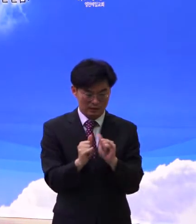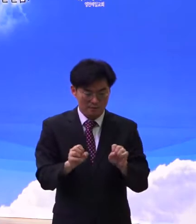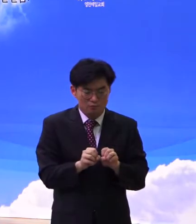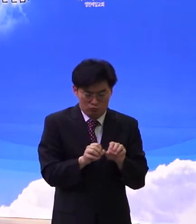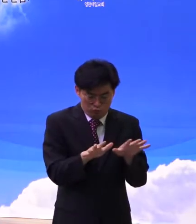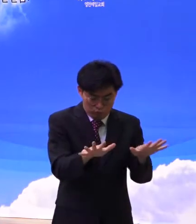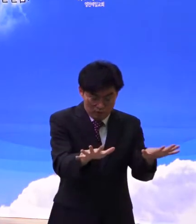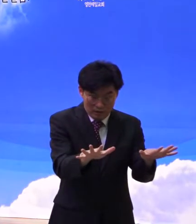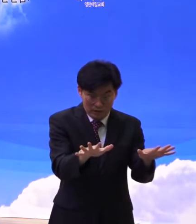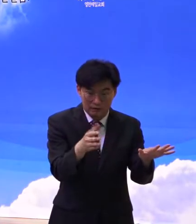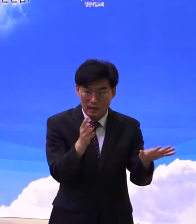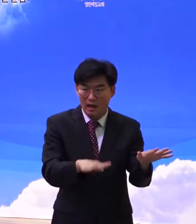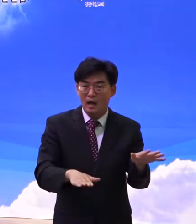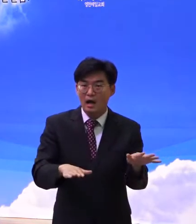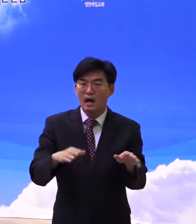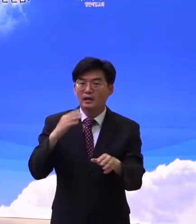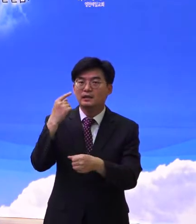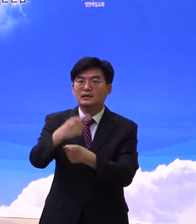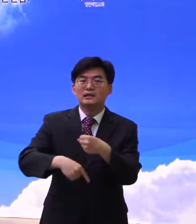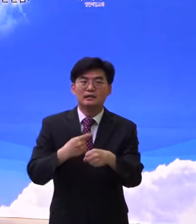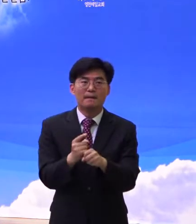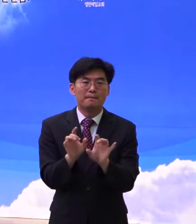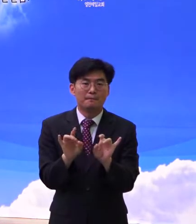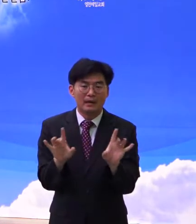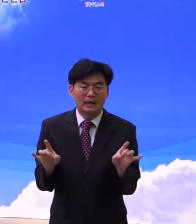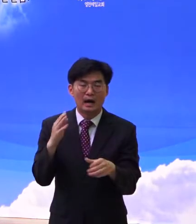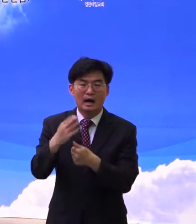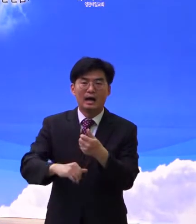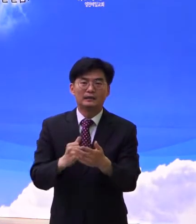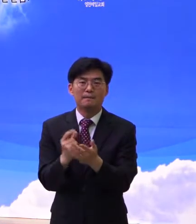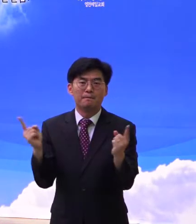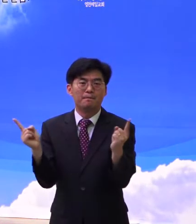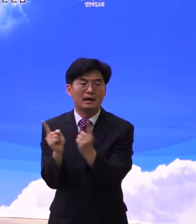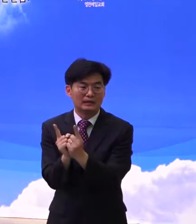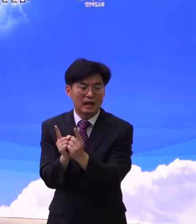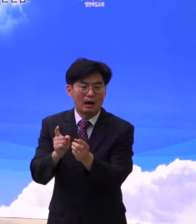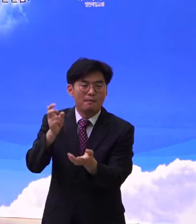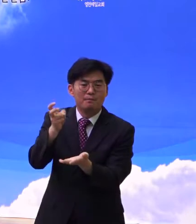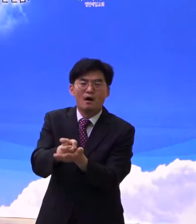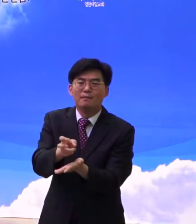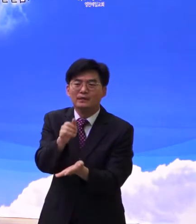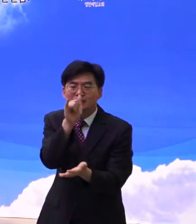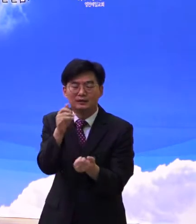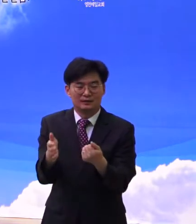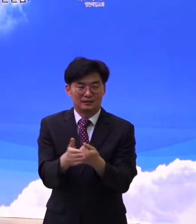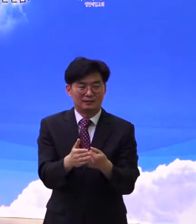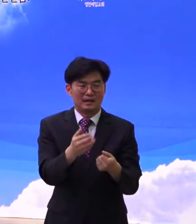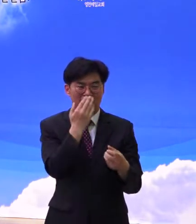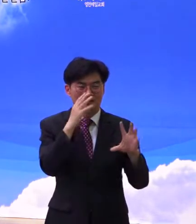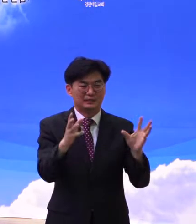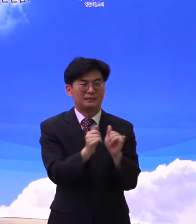흩어진 그곳에서 다 예루살렘에 모여서 하나님 앞에서 예배하고 하나님께 보여야 했습니다.